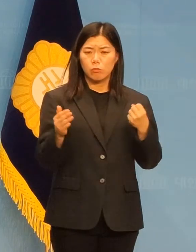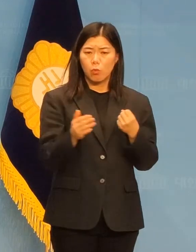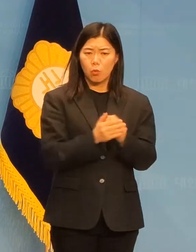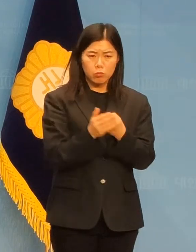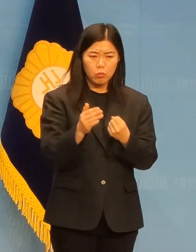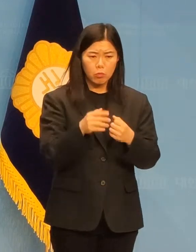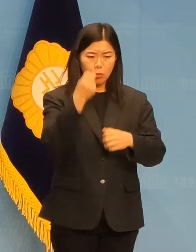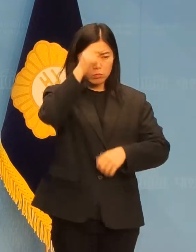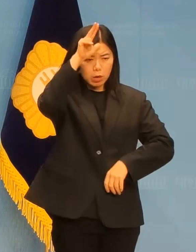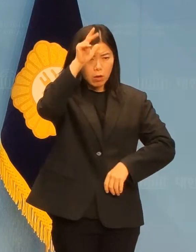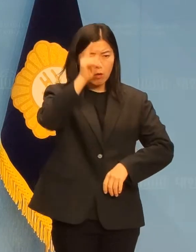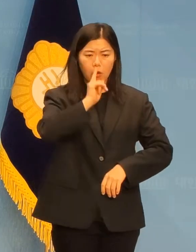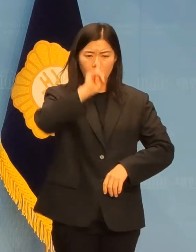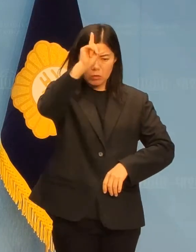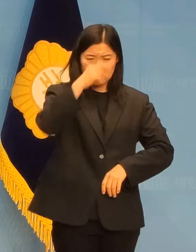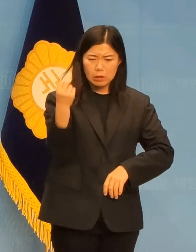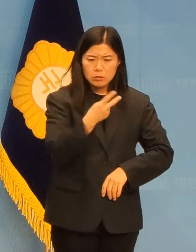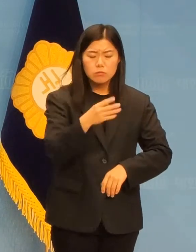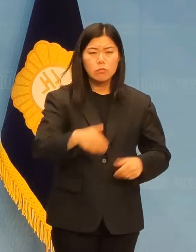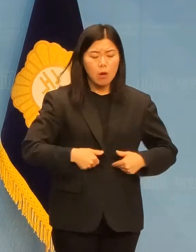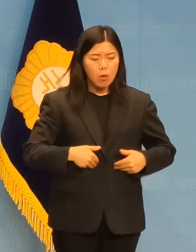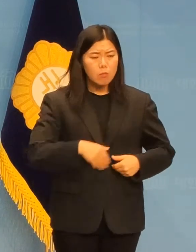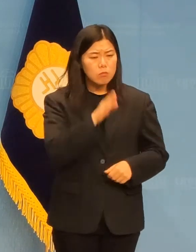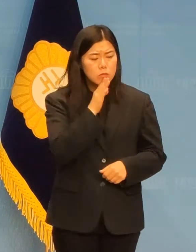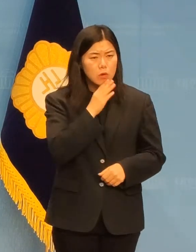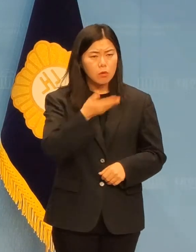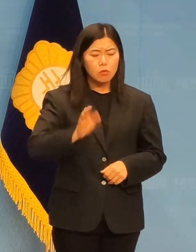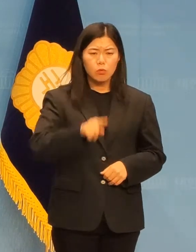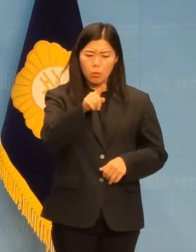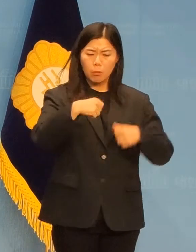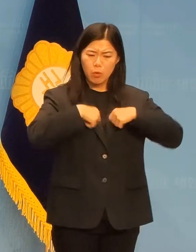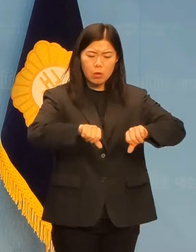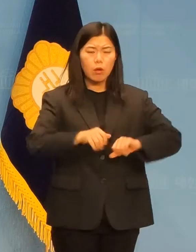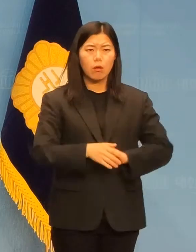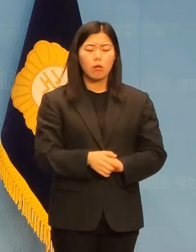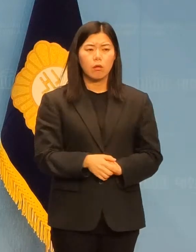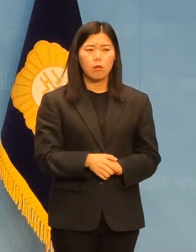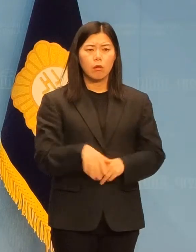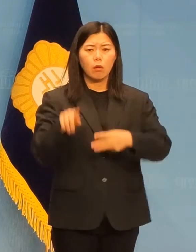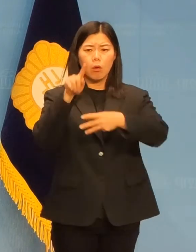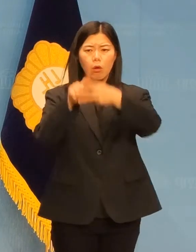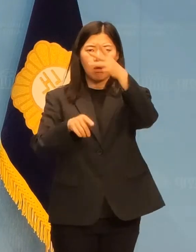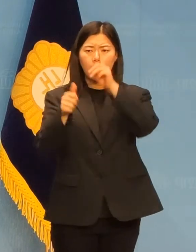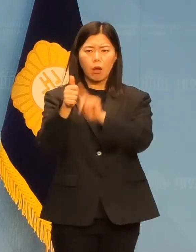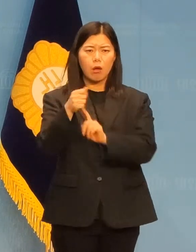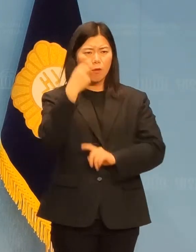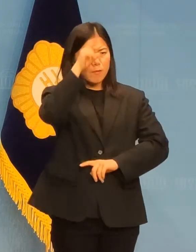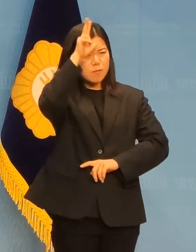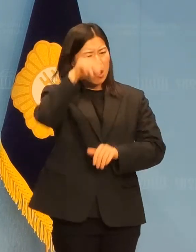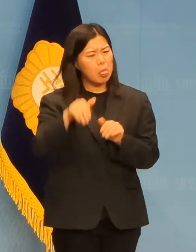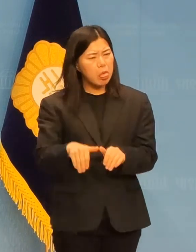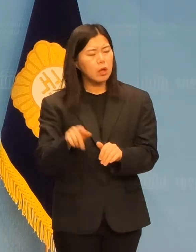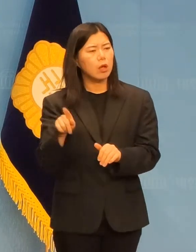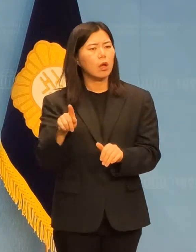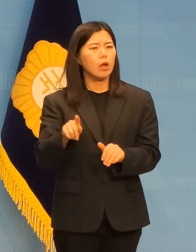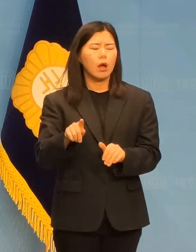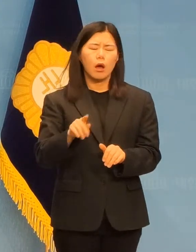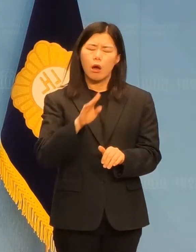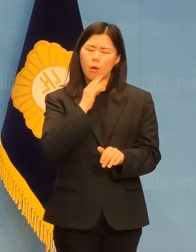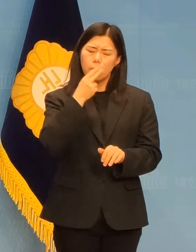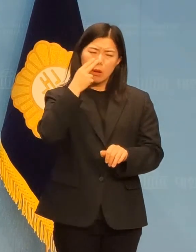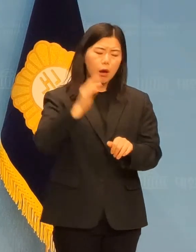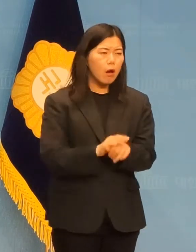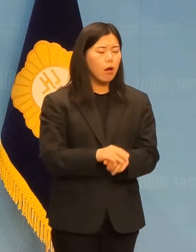거 아닙니까? 그런데도 불구하고 항소를 포기했습니다. 윤석열의 검찰들 너무합니다.